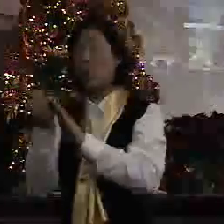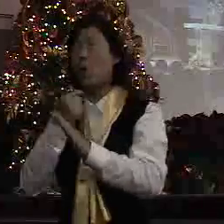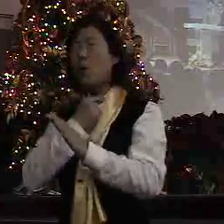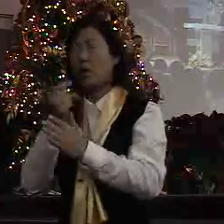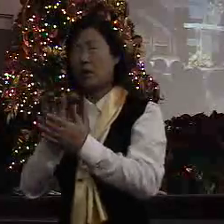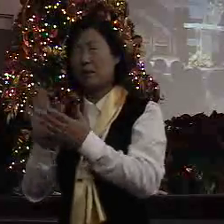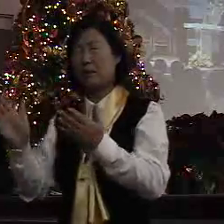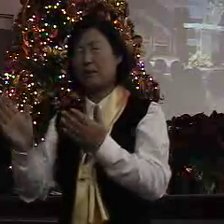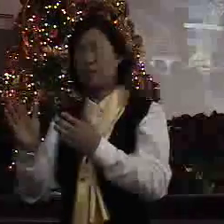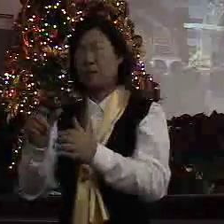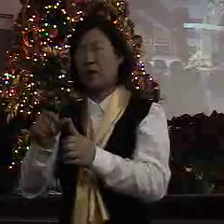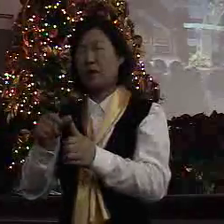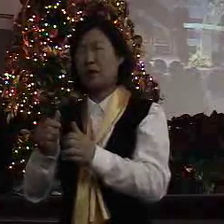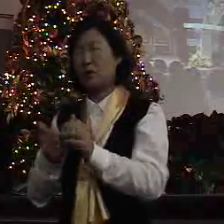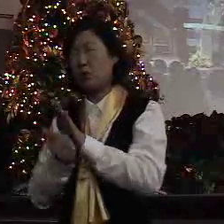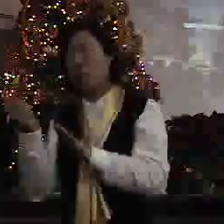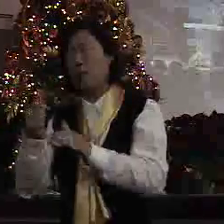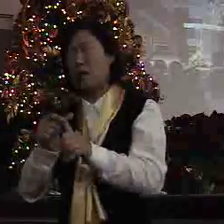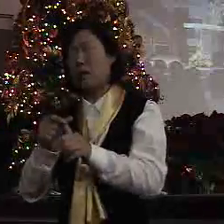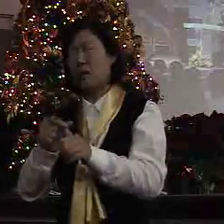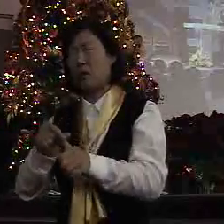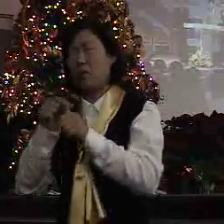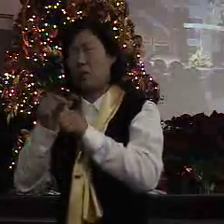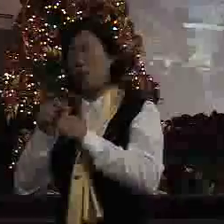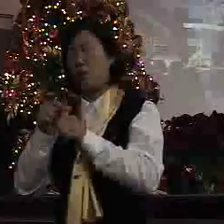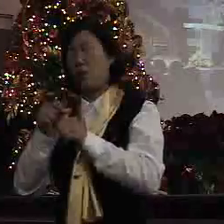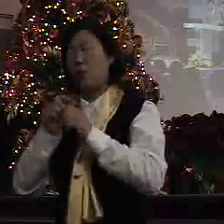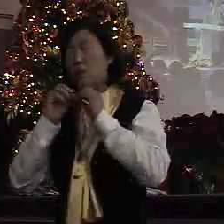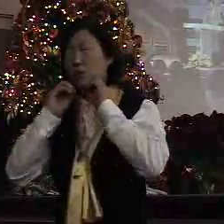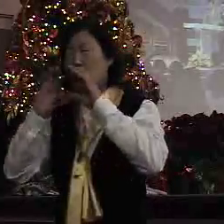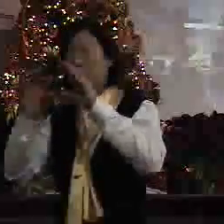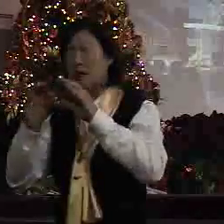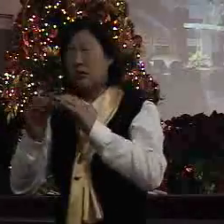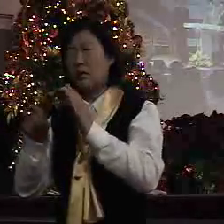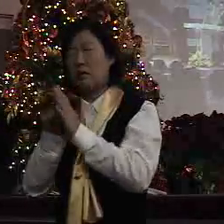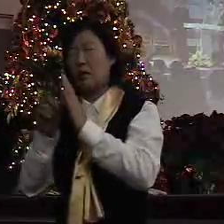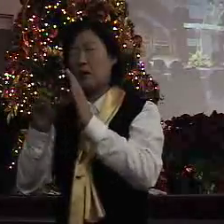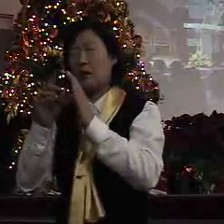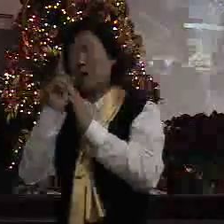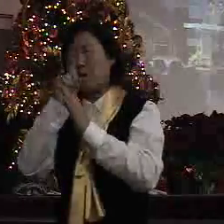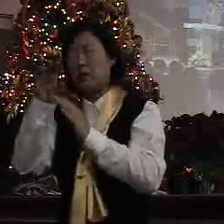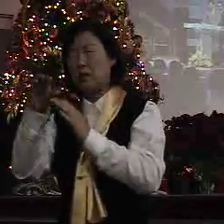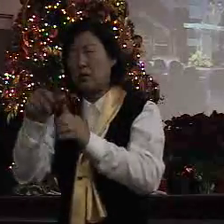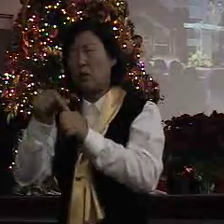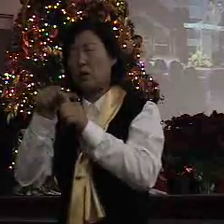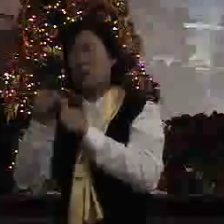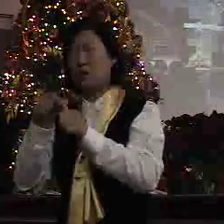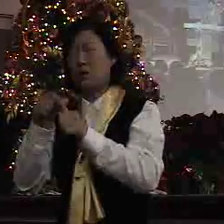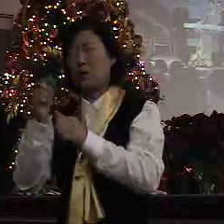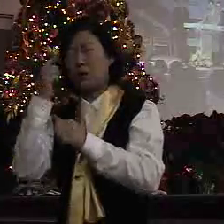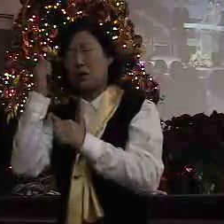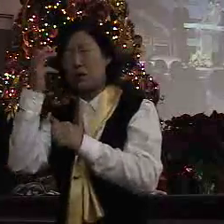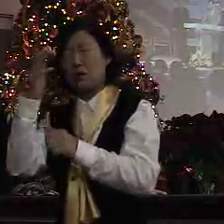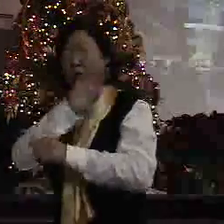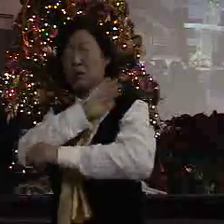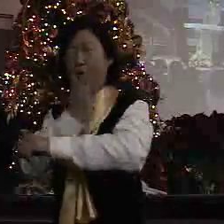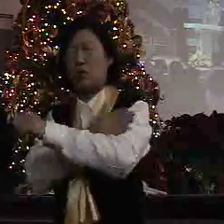구원의 복음, 소망의 복음을 전하시는 모든 하나님의 백성들을 악에서 보호하시고 성령의 능력으로 같이하여